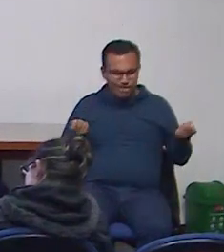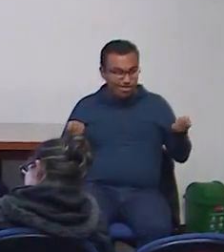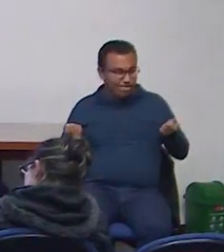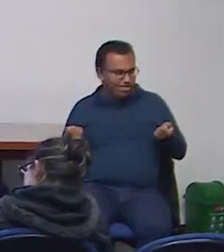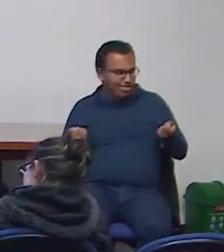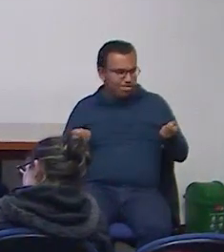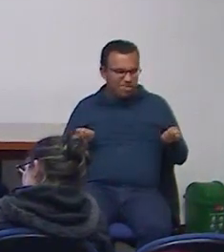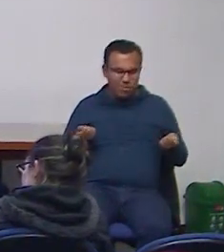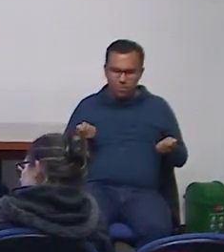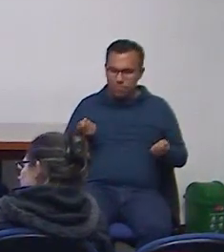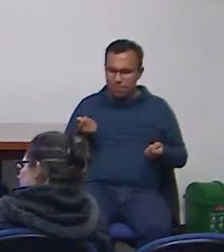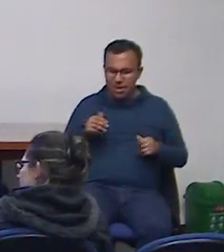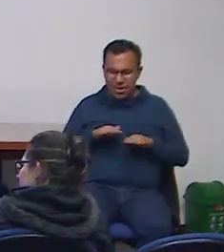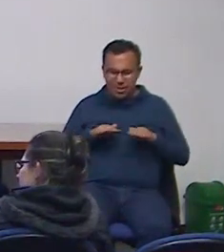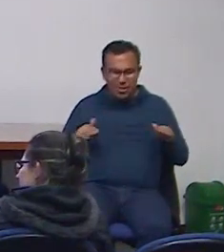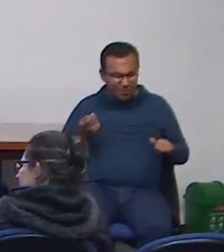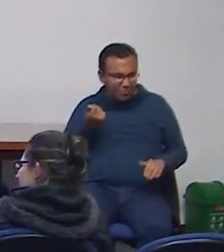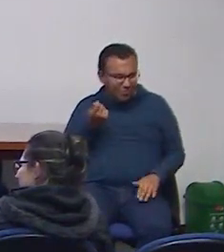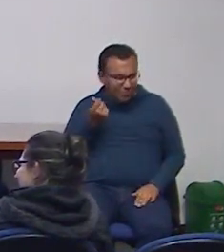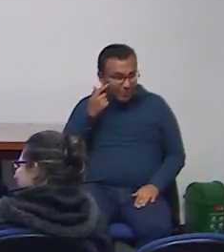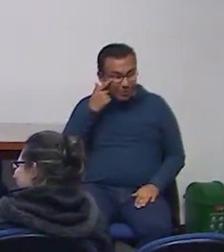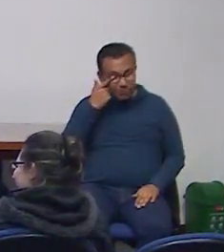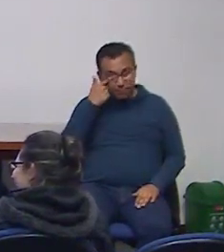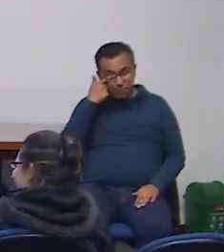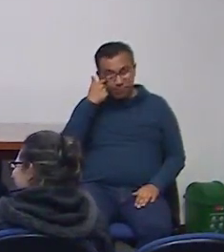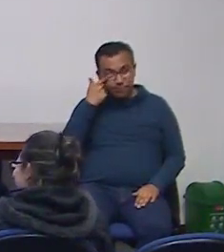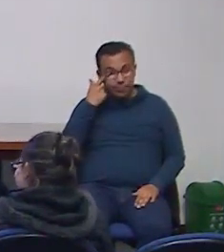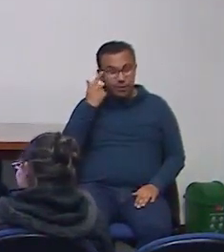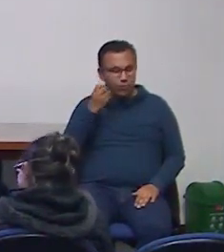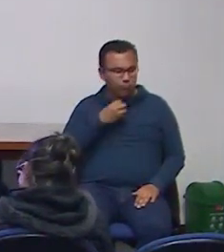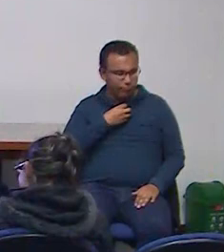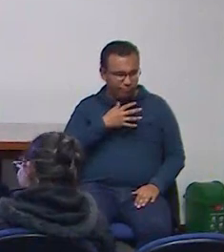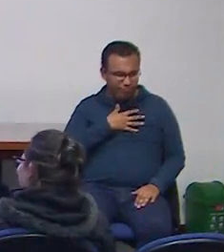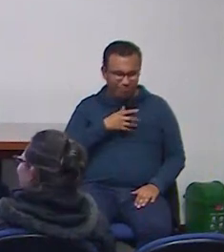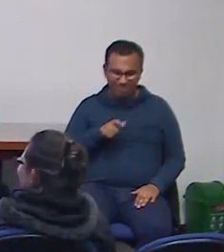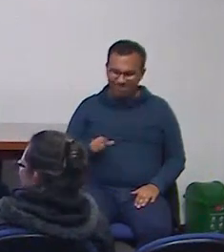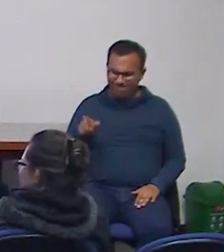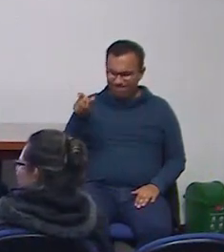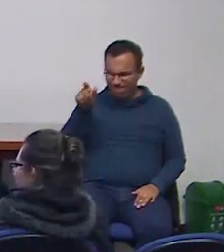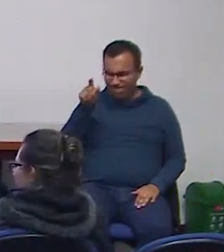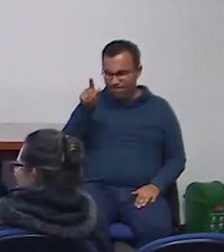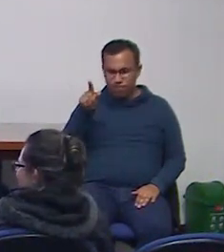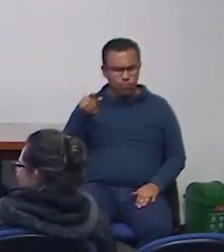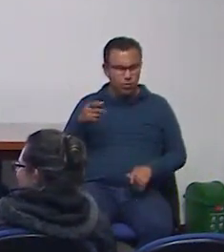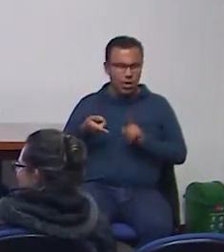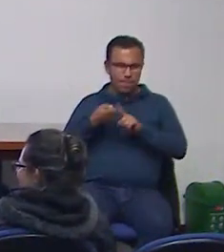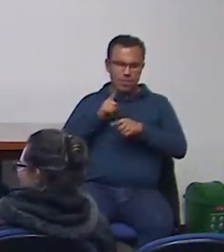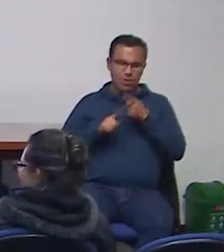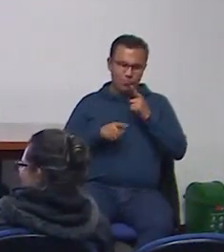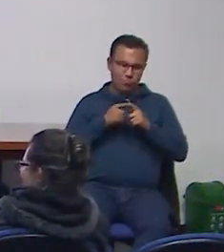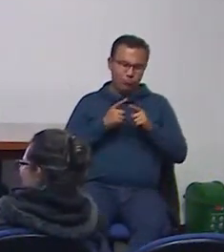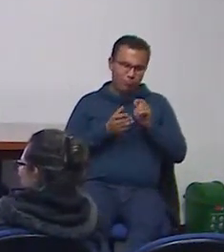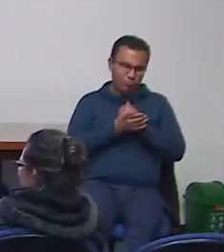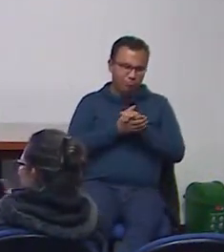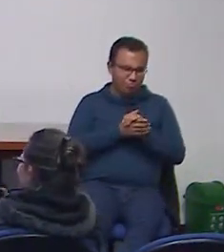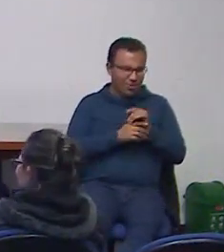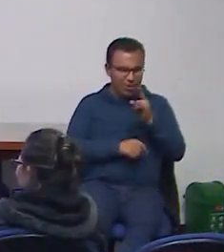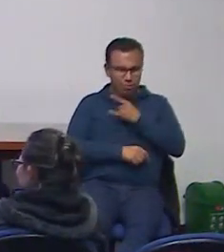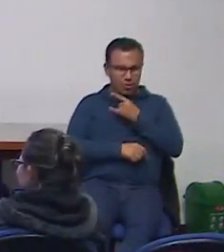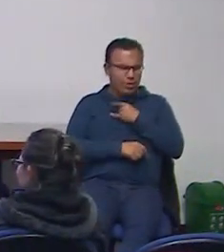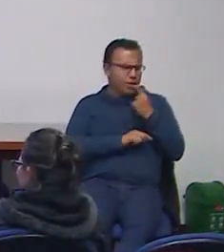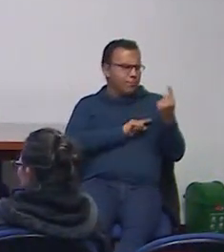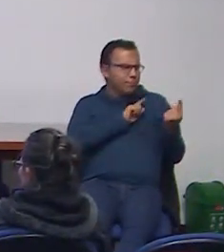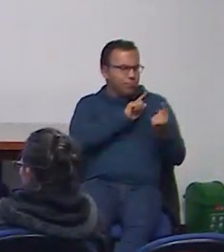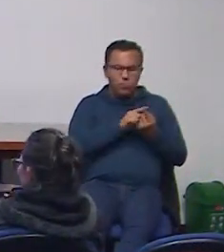o lograr como un piso sí Entonces tuve la oportunidad Juli de que unos colegas de la universidad se acercaron